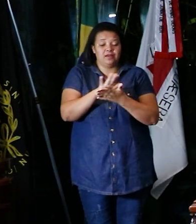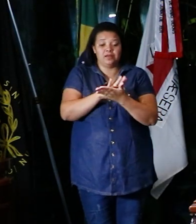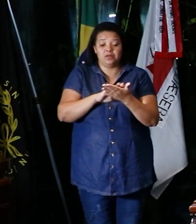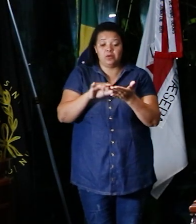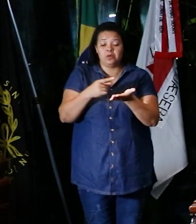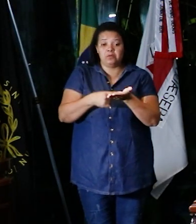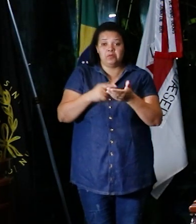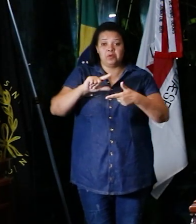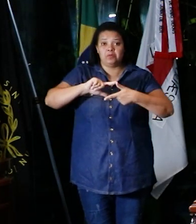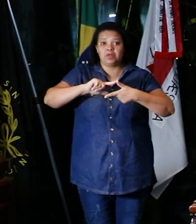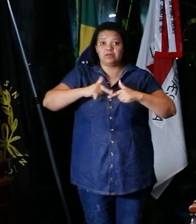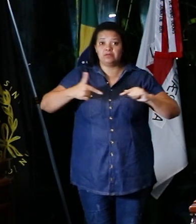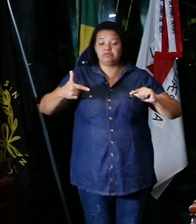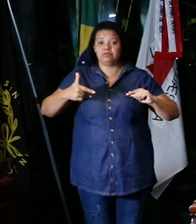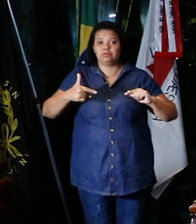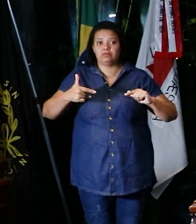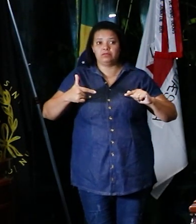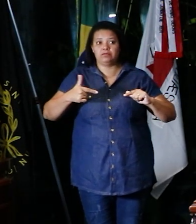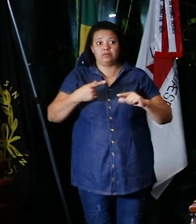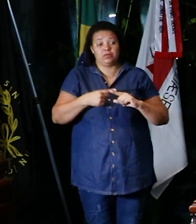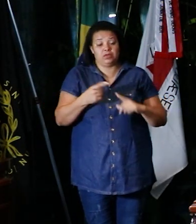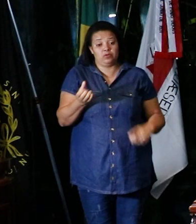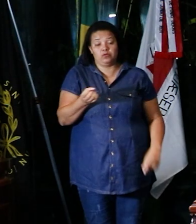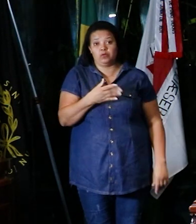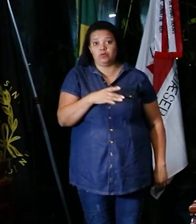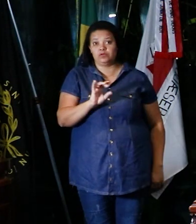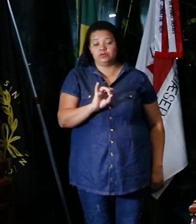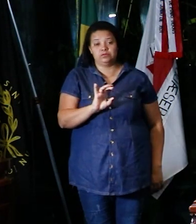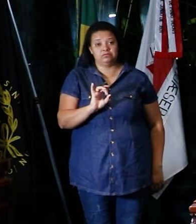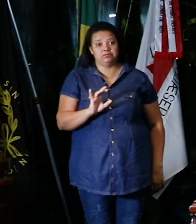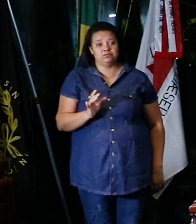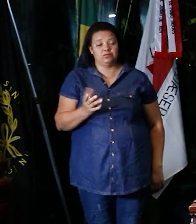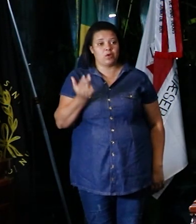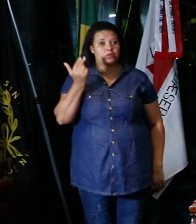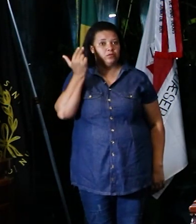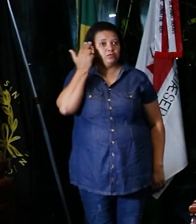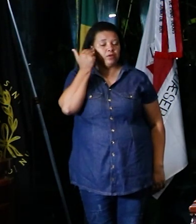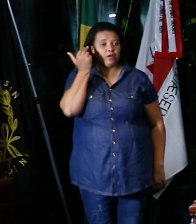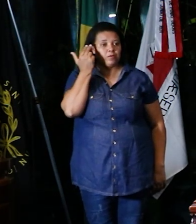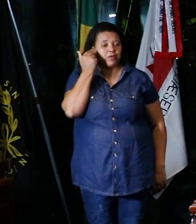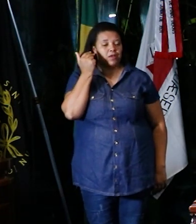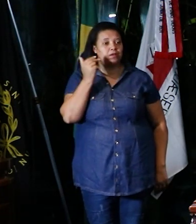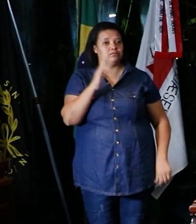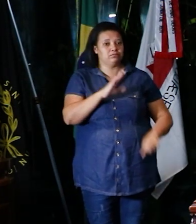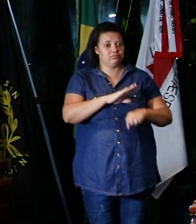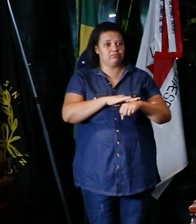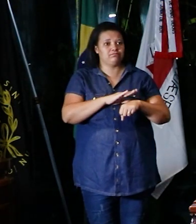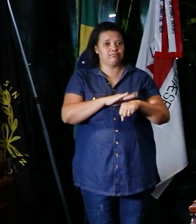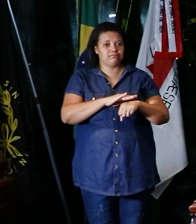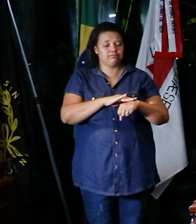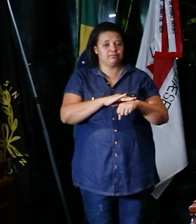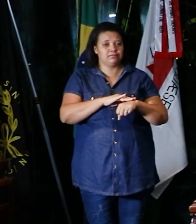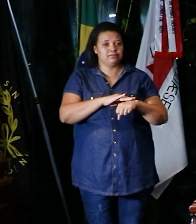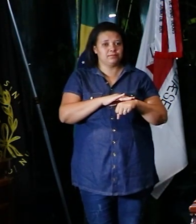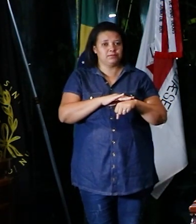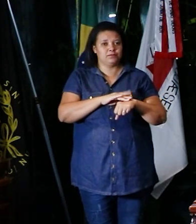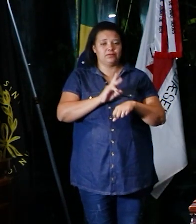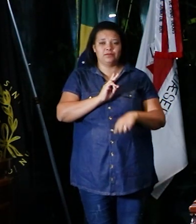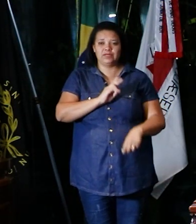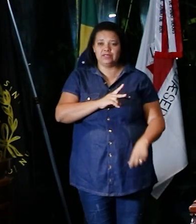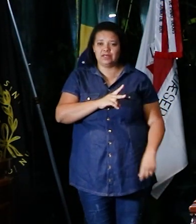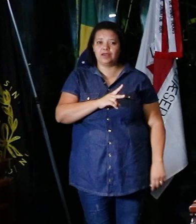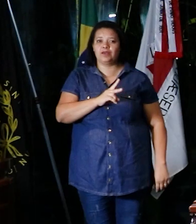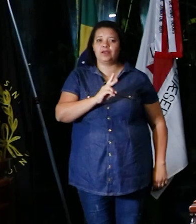modernismo. Ele era moderno porque ele era moderno. Mas, a cada momento, ele saía